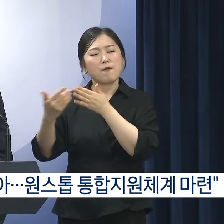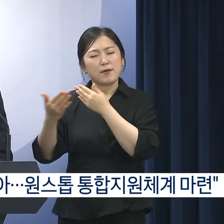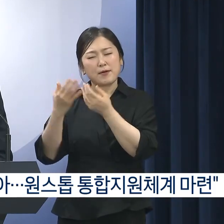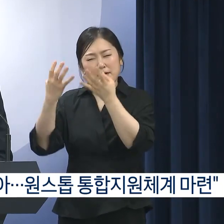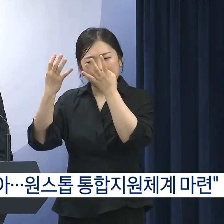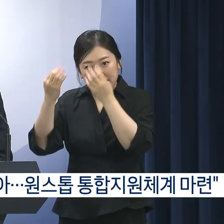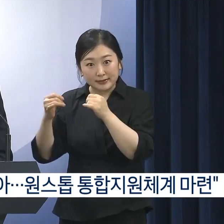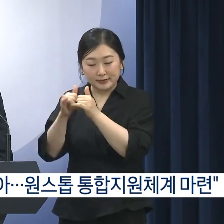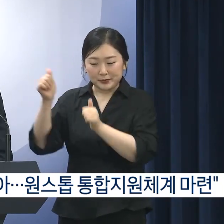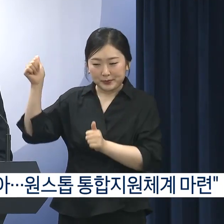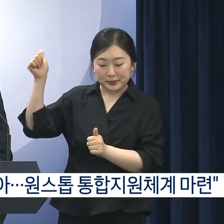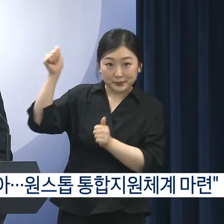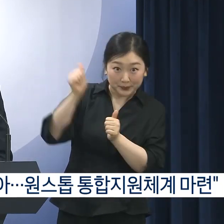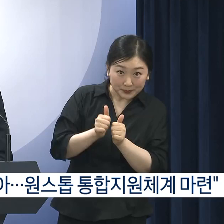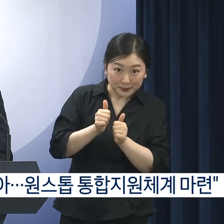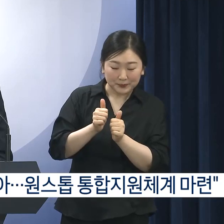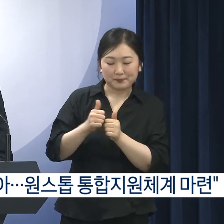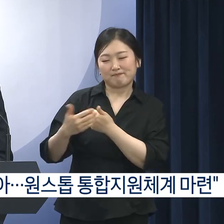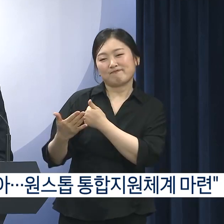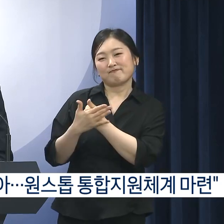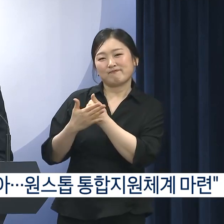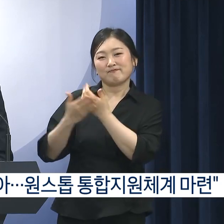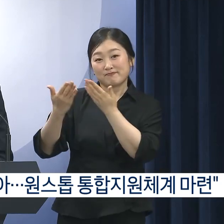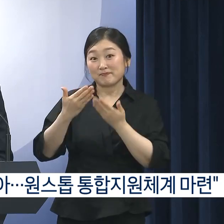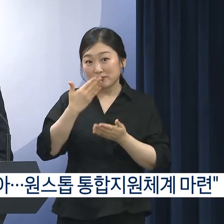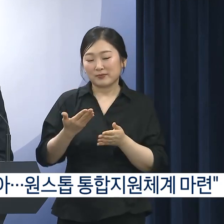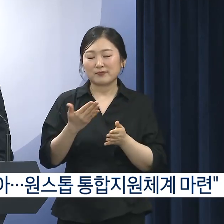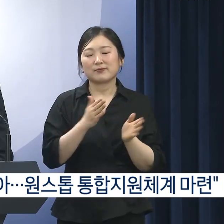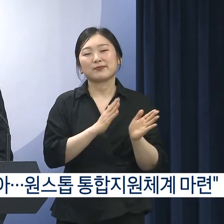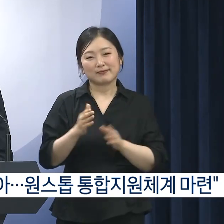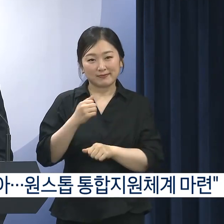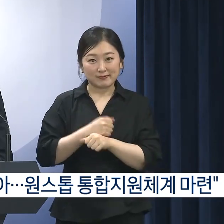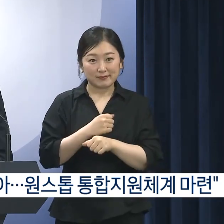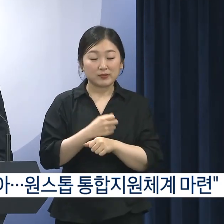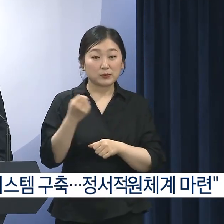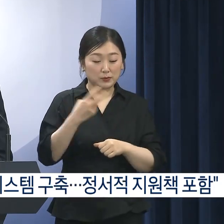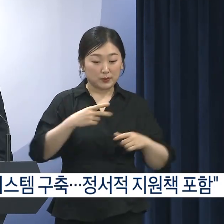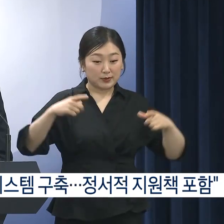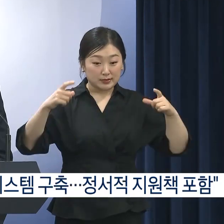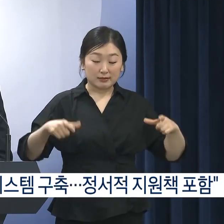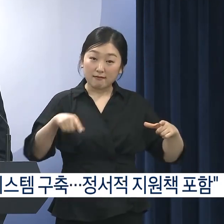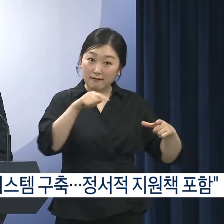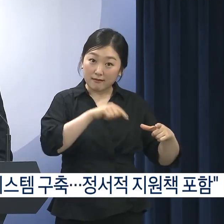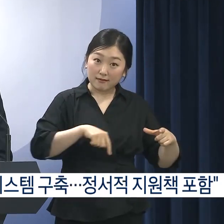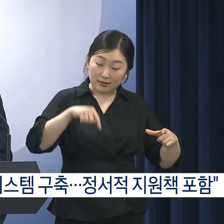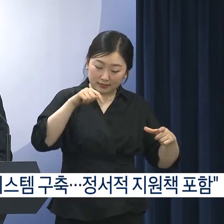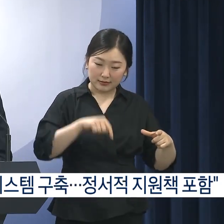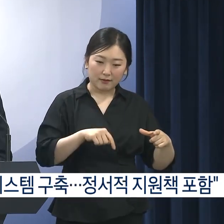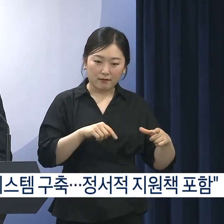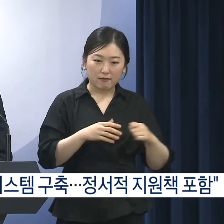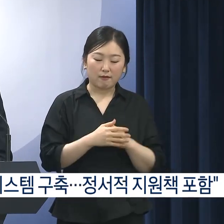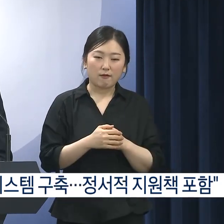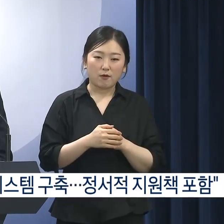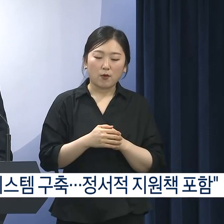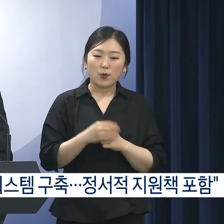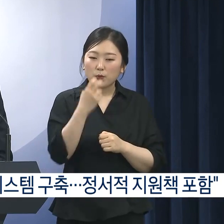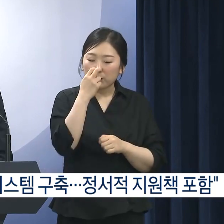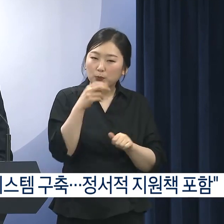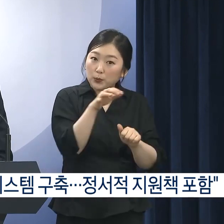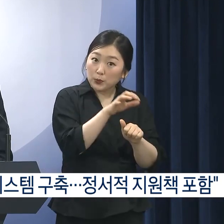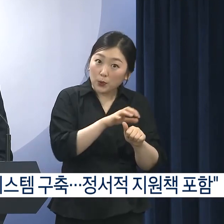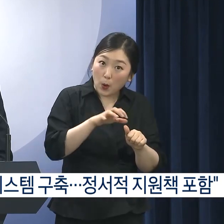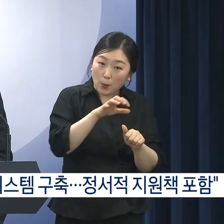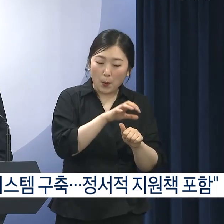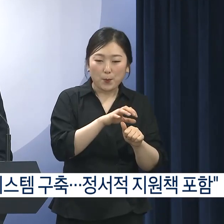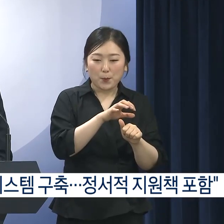그렇게 하겠습니다. 그리고 지역센터를 내에서 원스톱 만들게 되면 돌봄 코디네이터를 예를